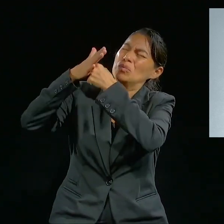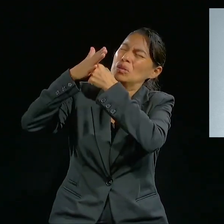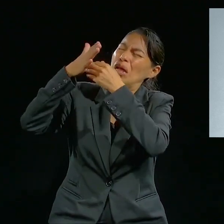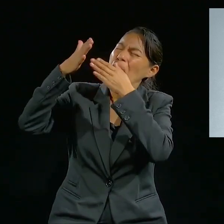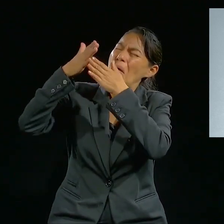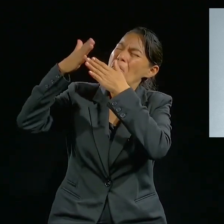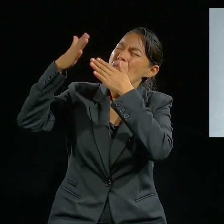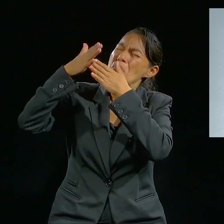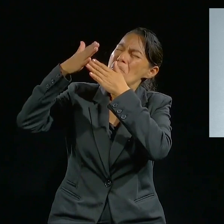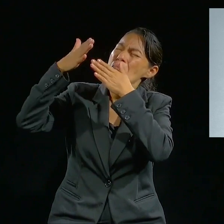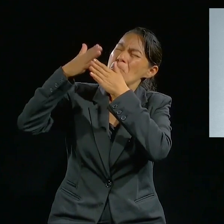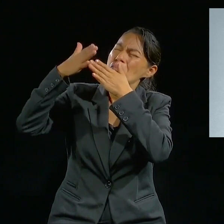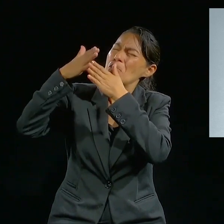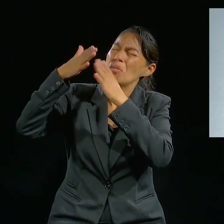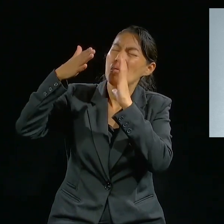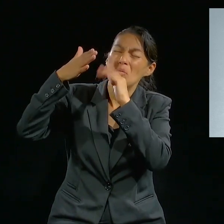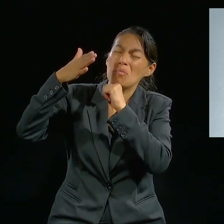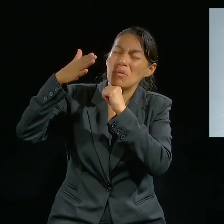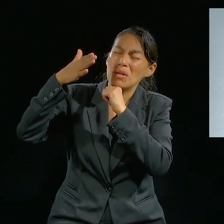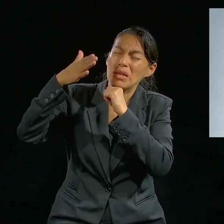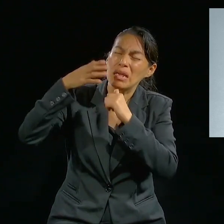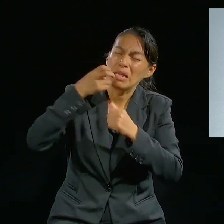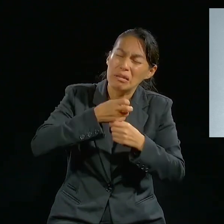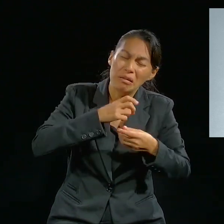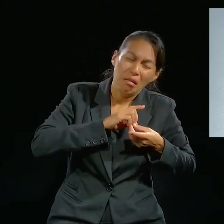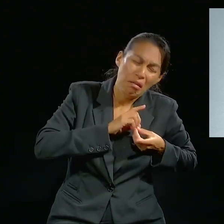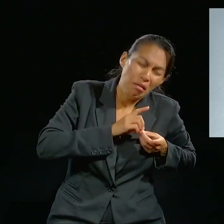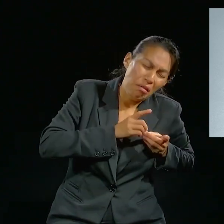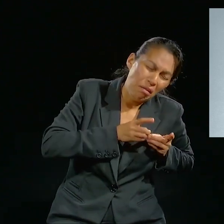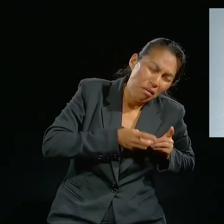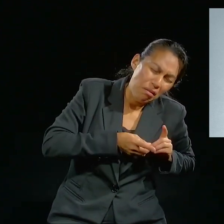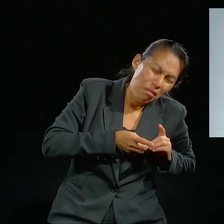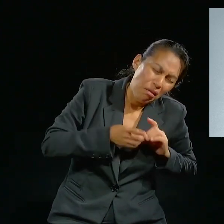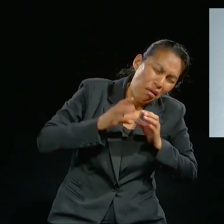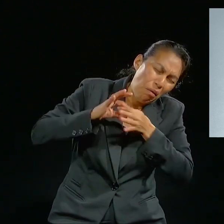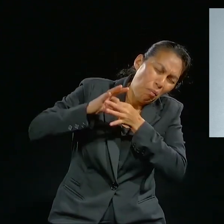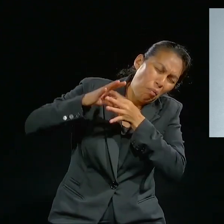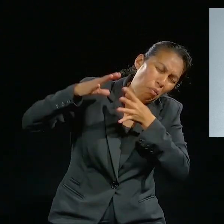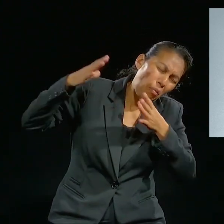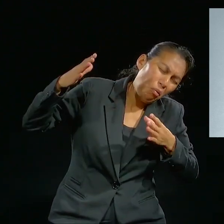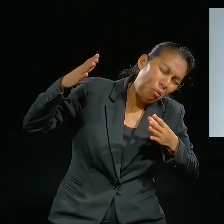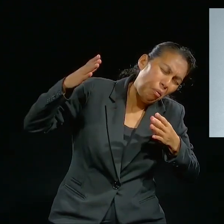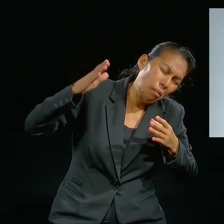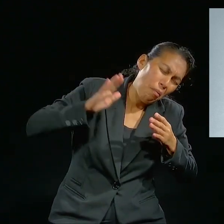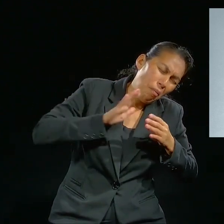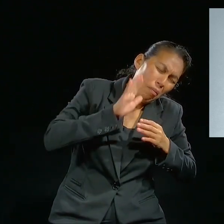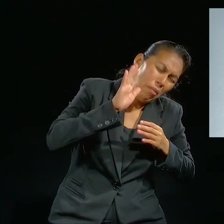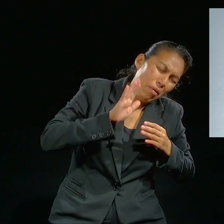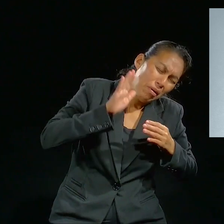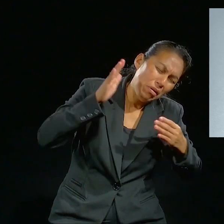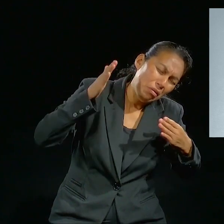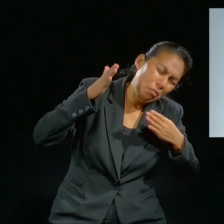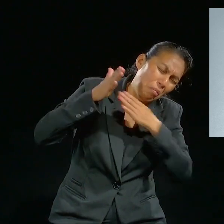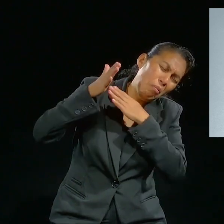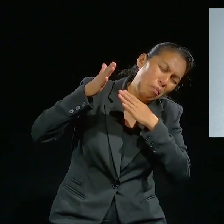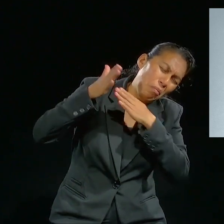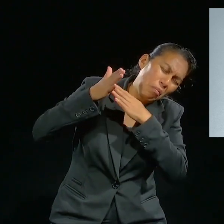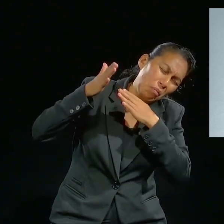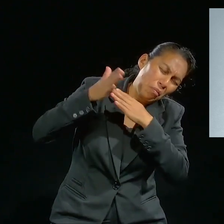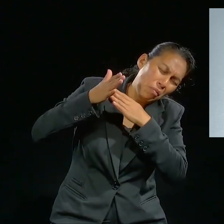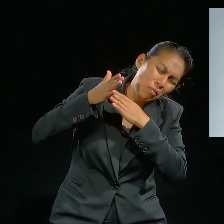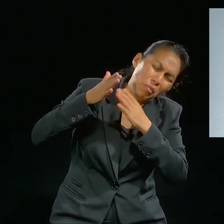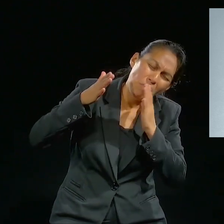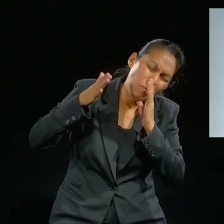tan grande señor que impide señor quizás o limita el que no se pueda sentir quizás